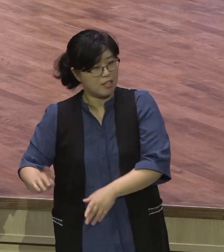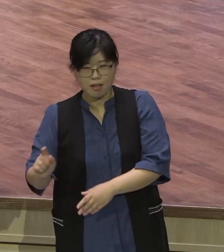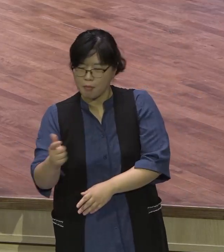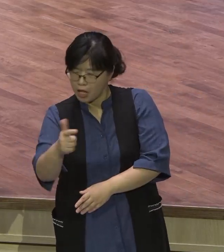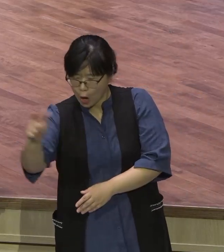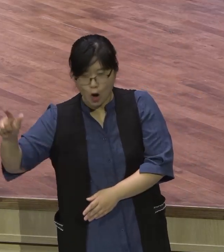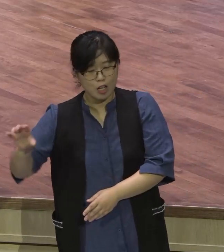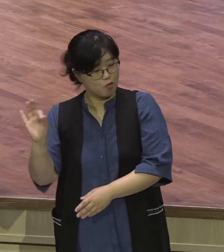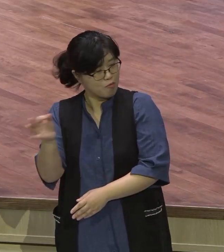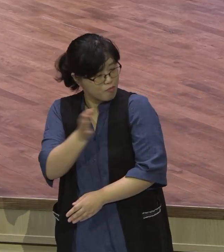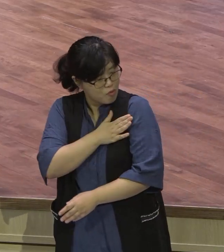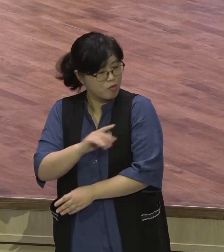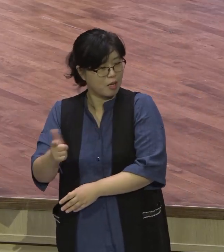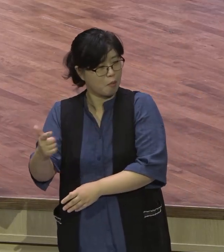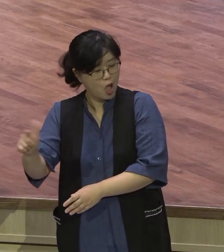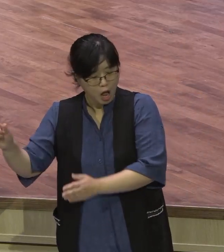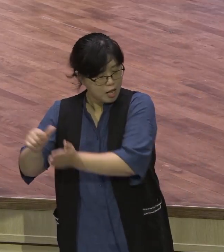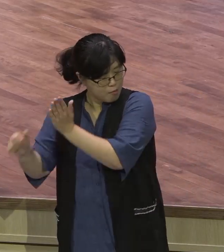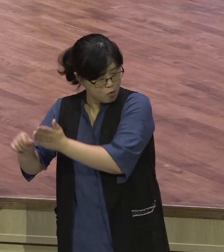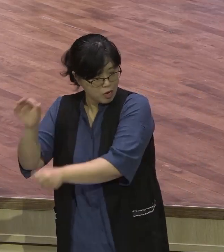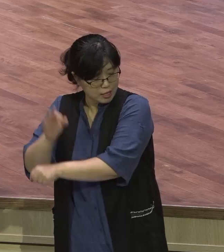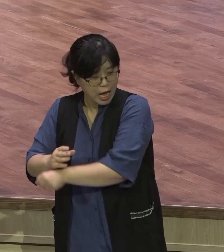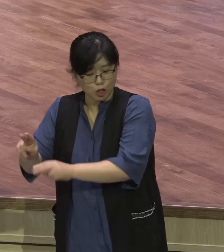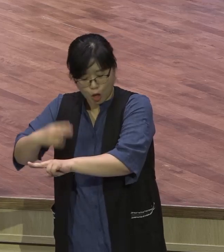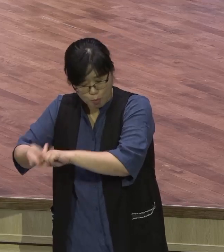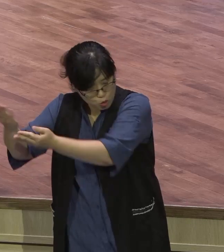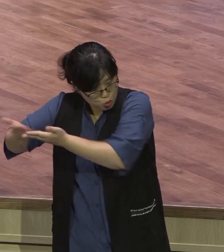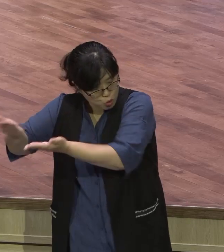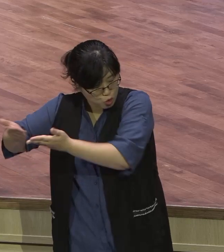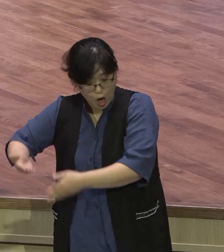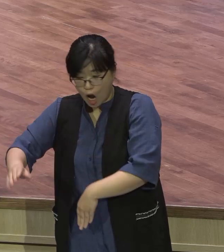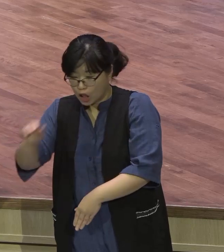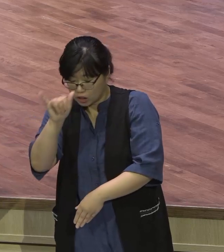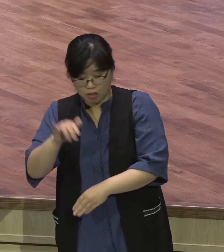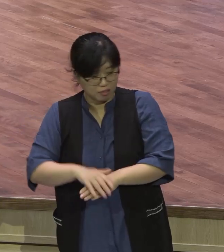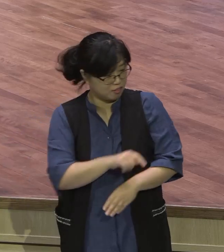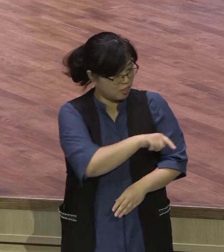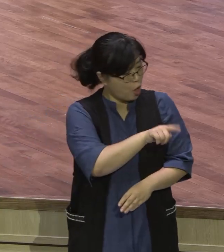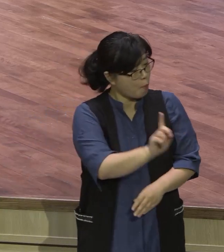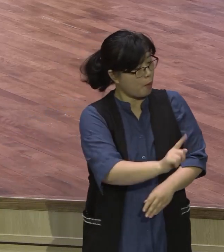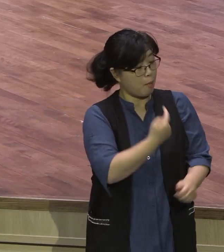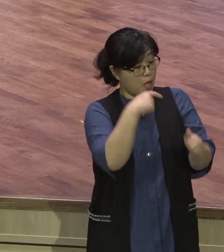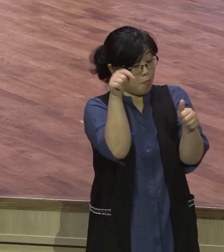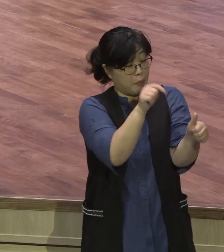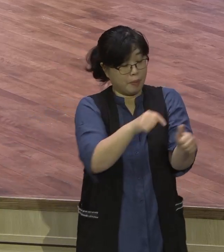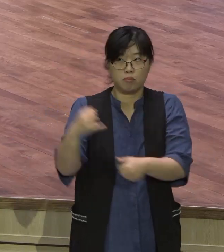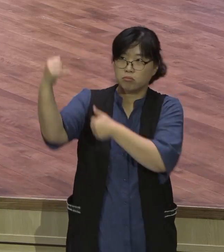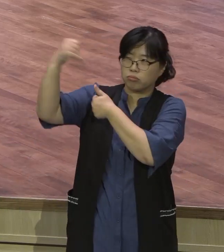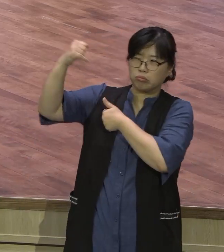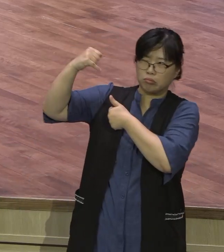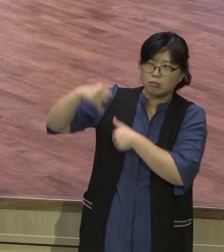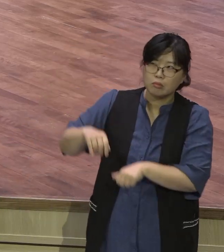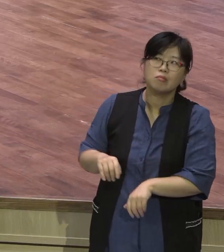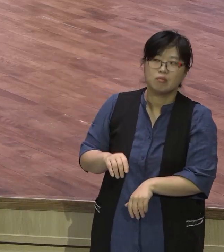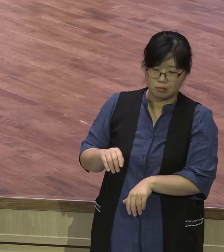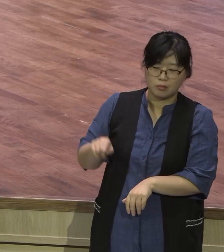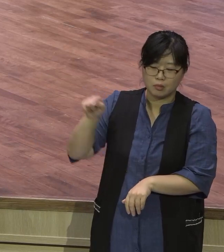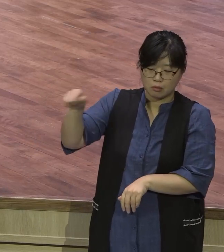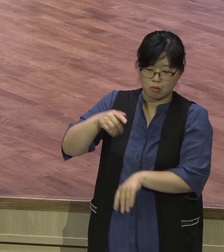딱 때려다 가만 사단이 보니 무슨 저런 놈이 다 있어 붙어야지 붙어 안 붙거든